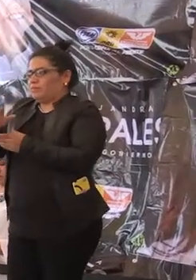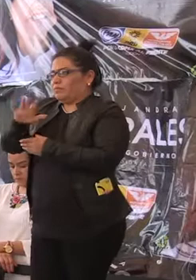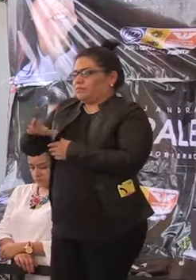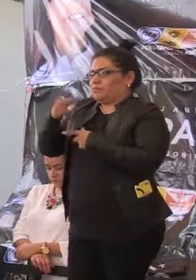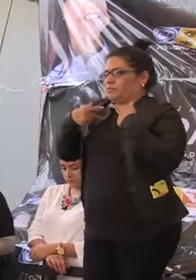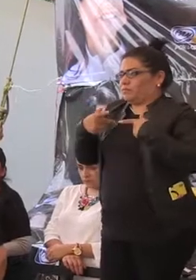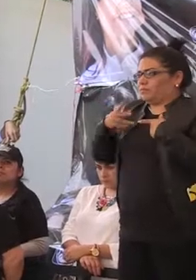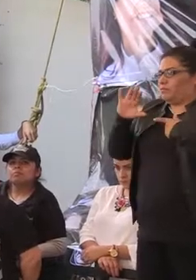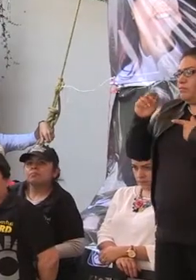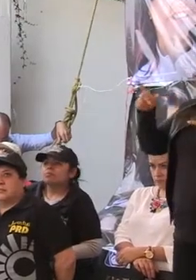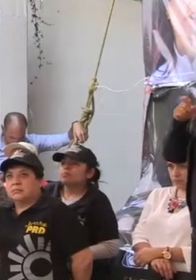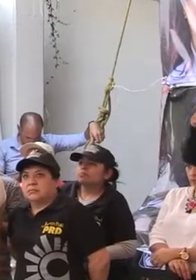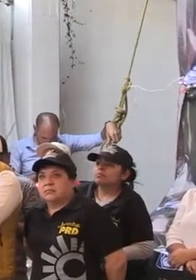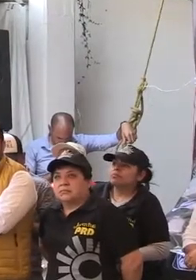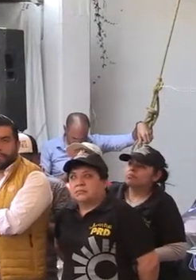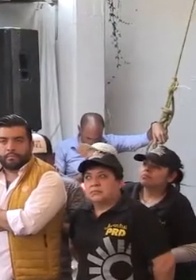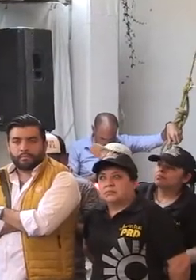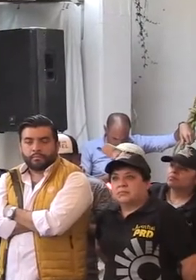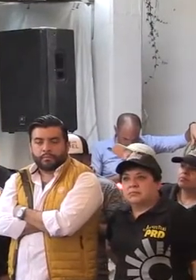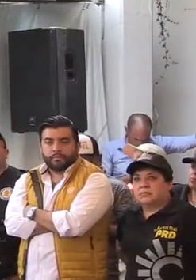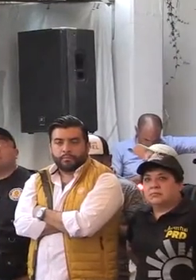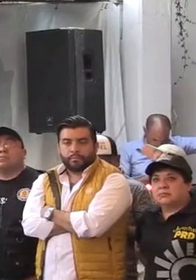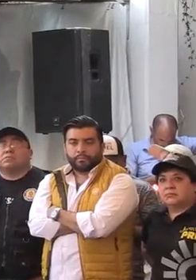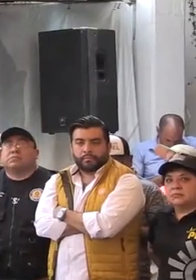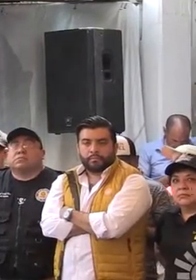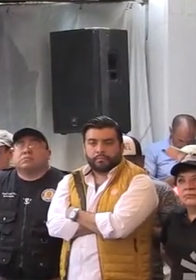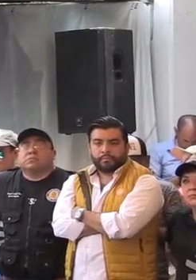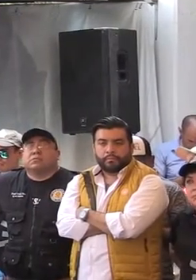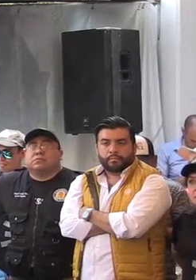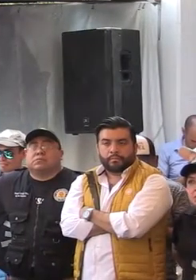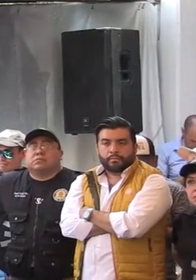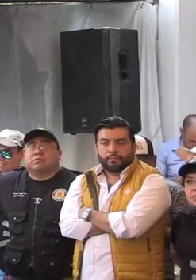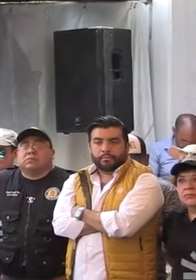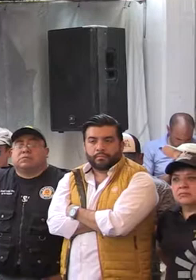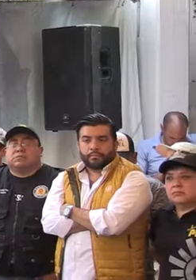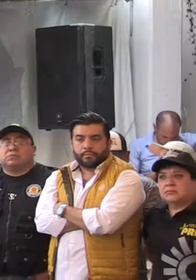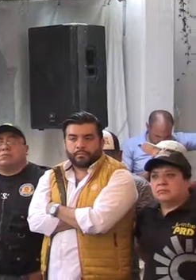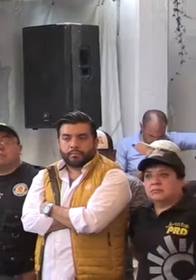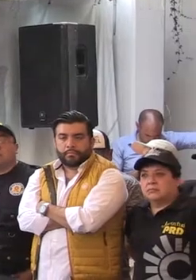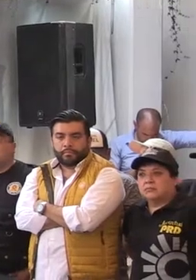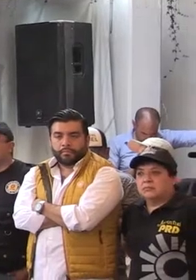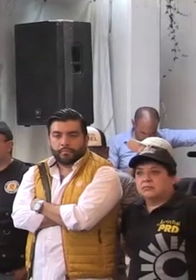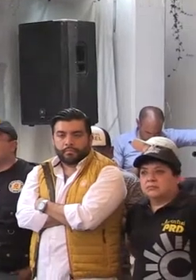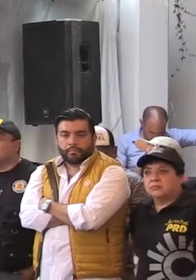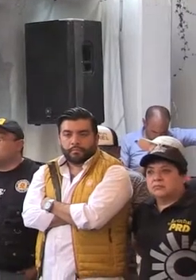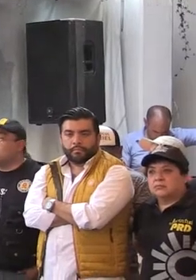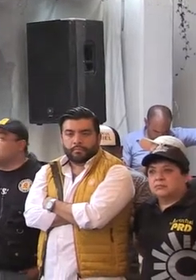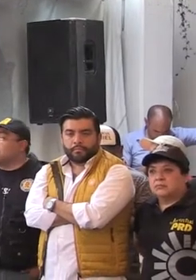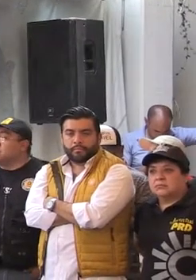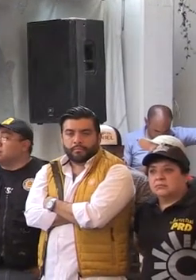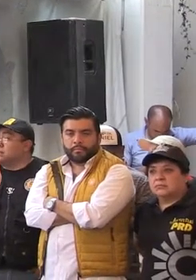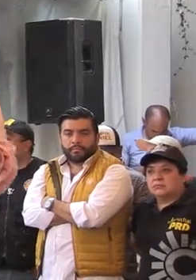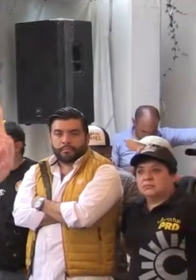a la gente de esta ciudad. Ese es mi objetivo. Vamos a hacer que de esta ciudad se hable con orgullo,